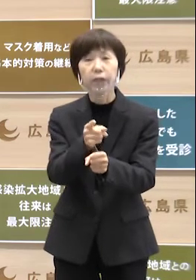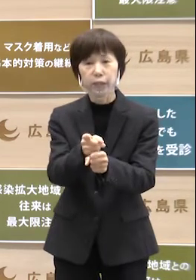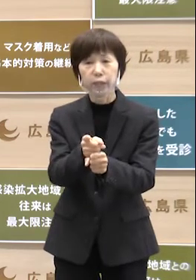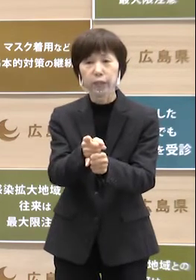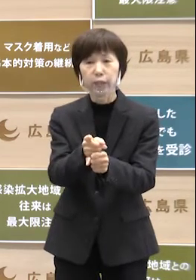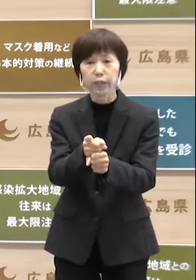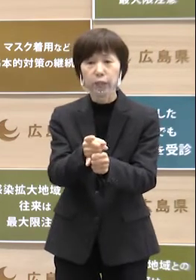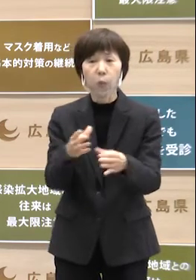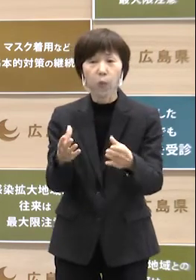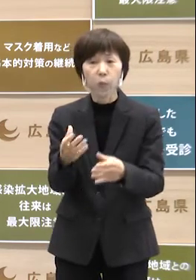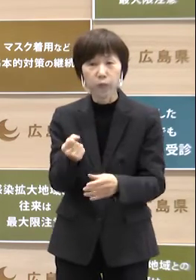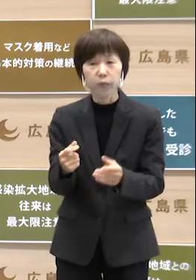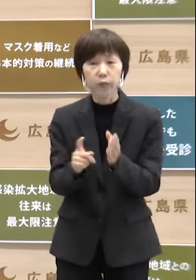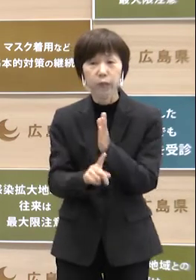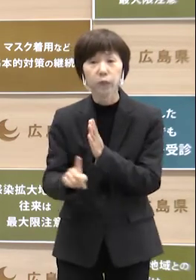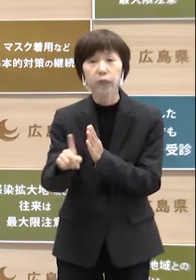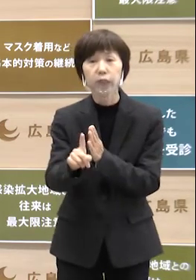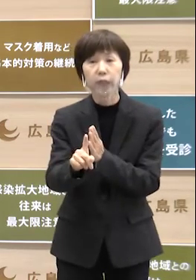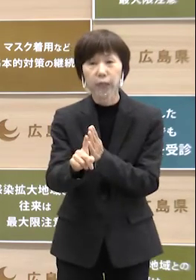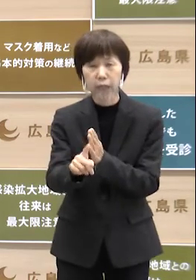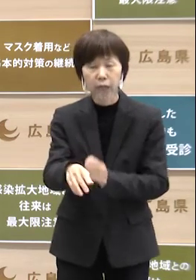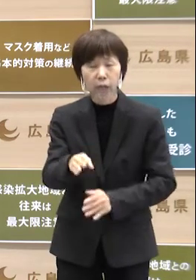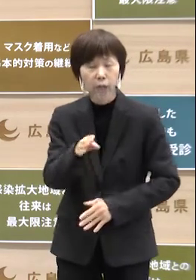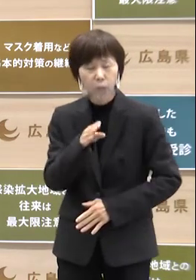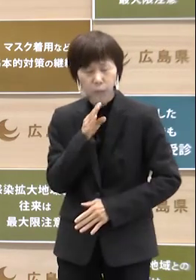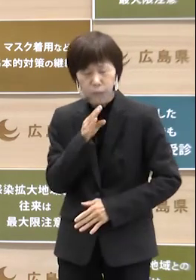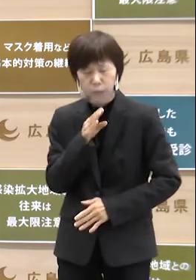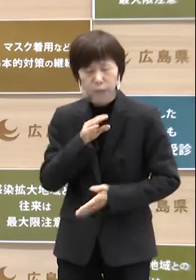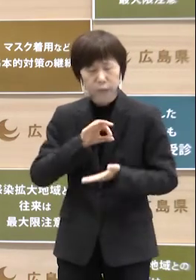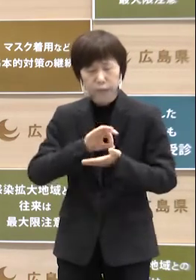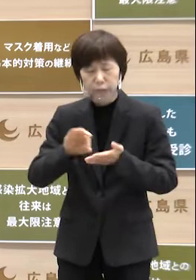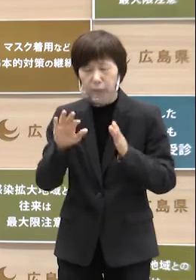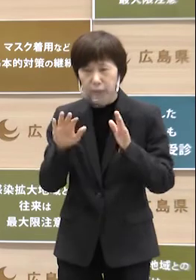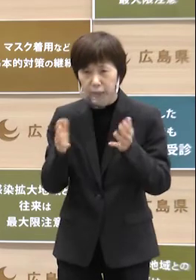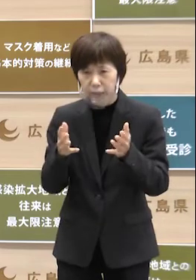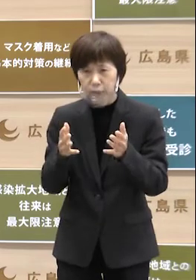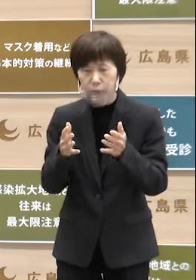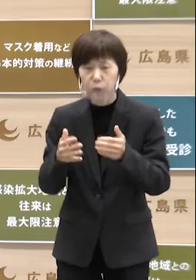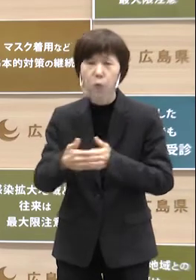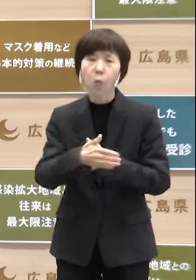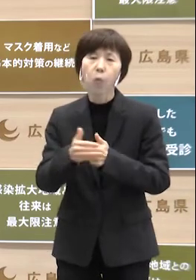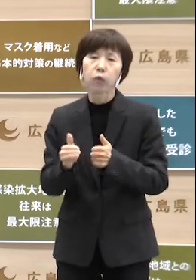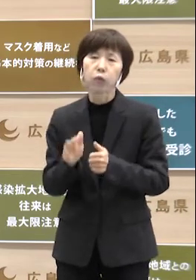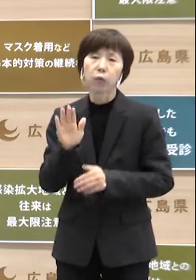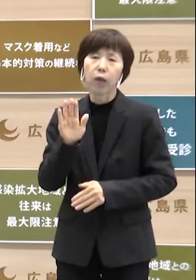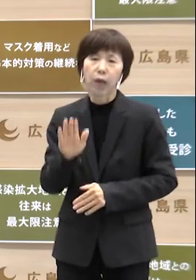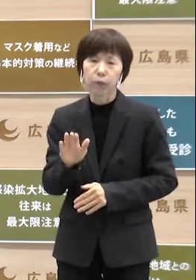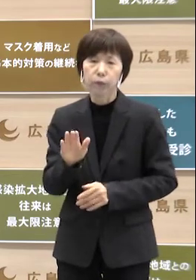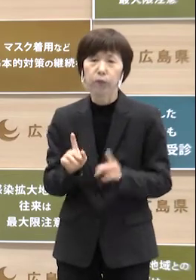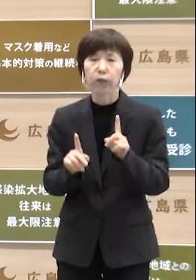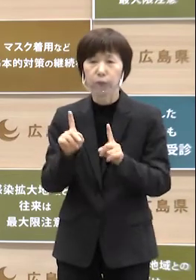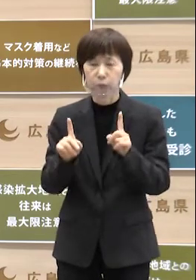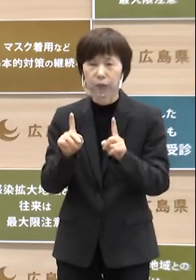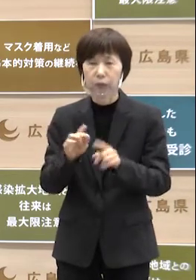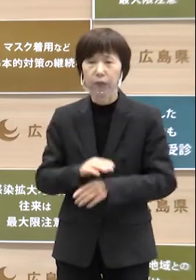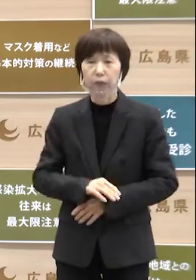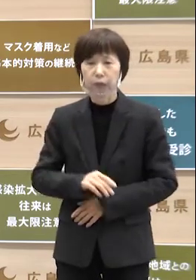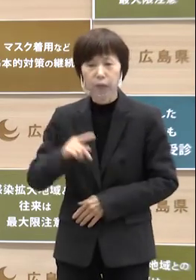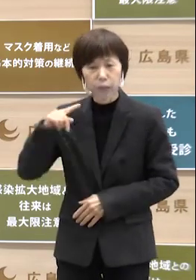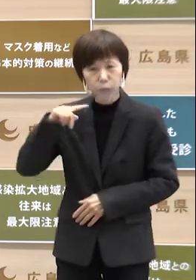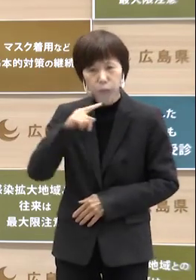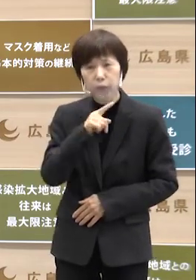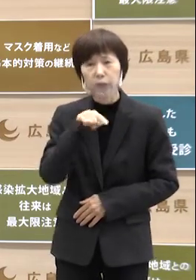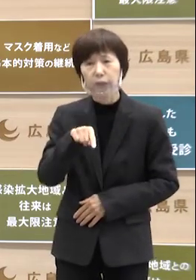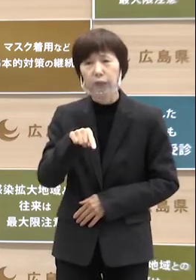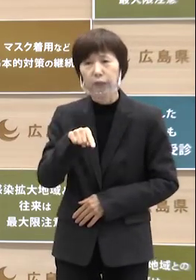に使わないという保証があるのかと、これロシアのような強権国だけだと思われる